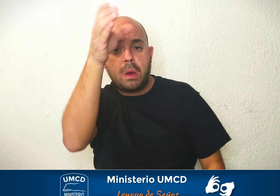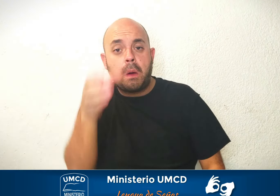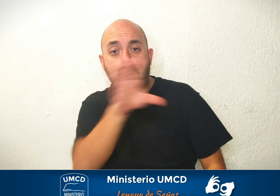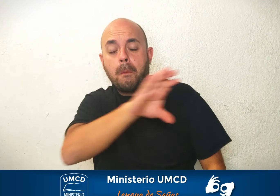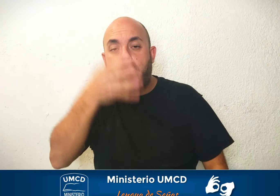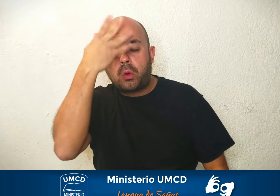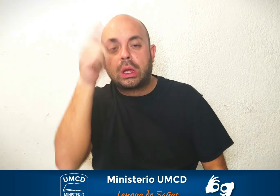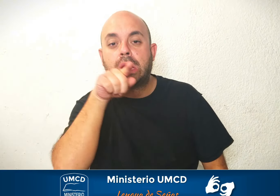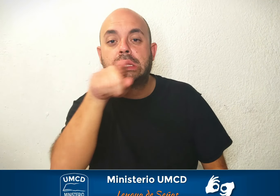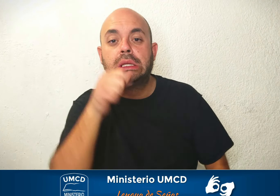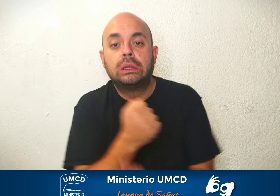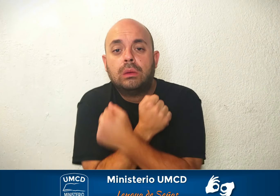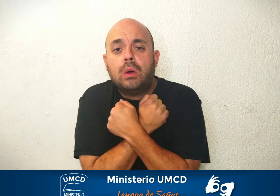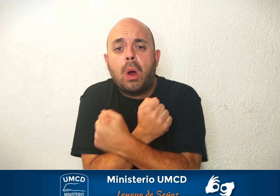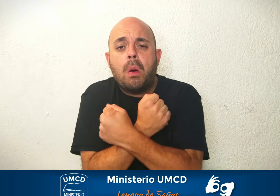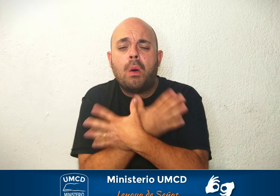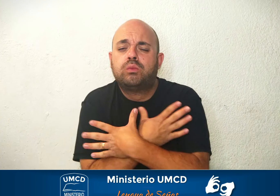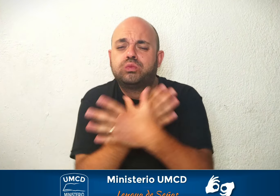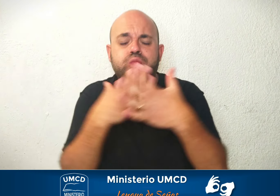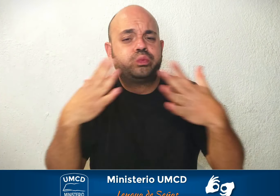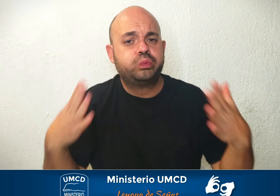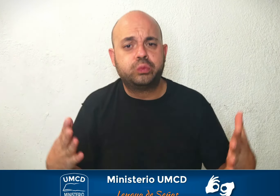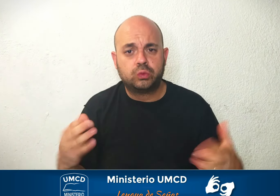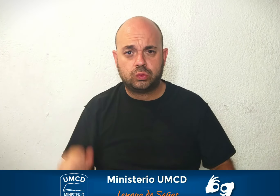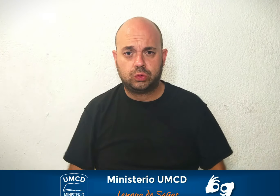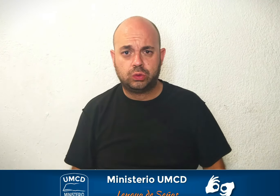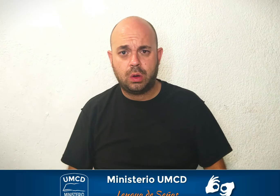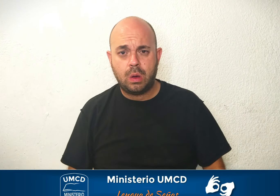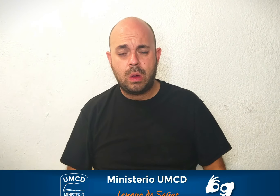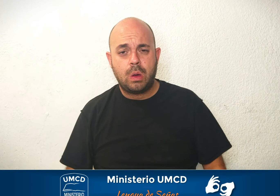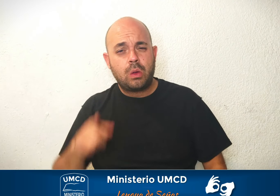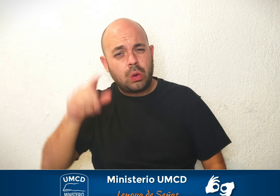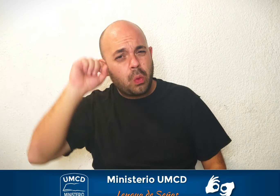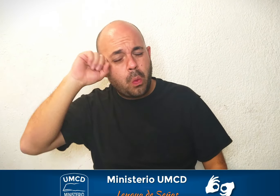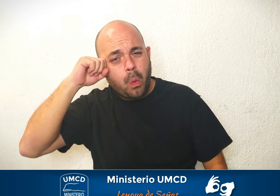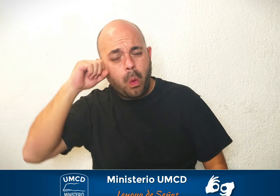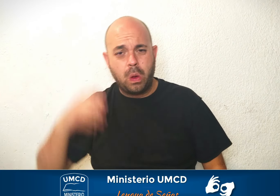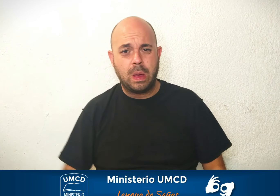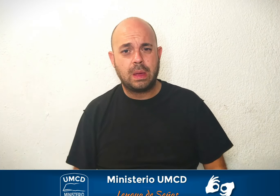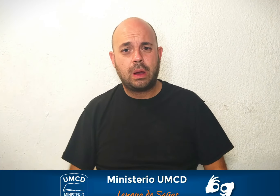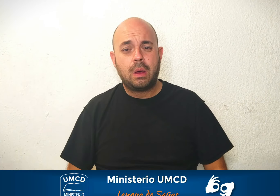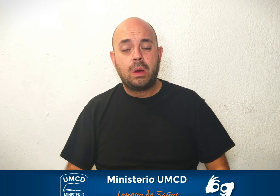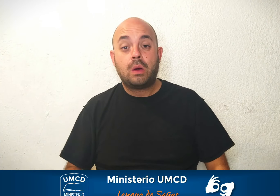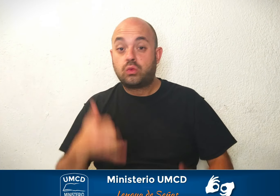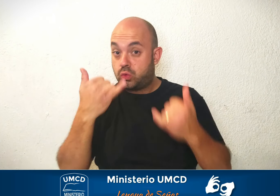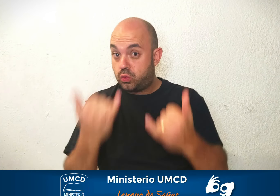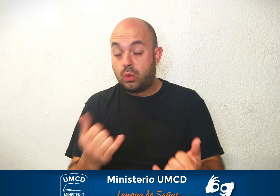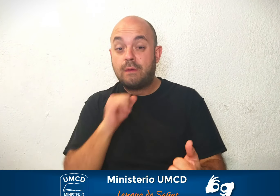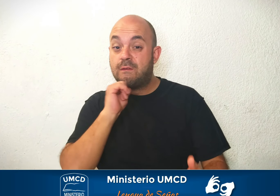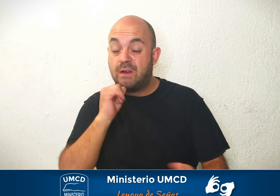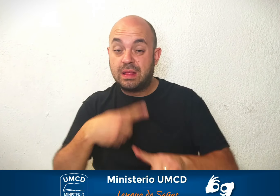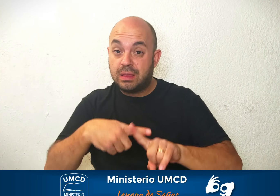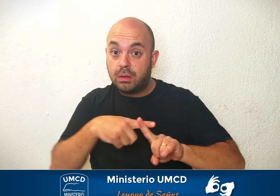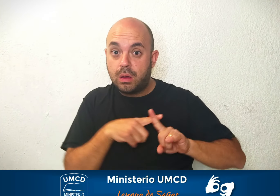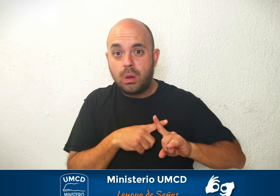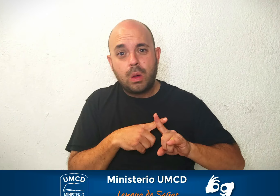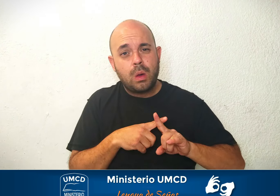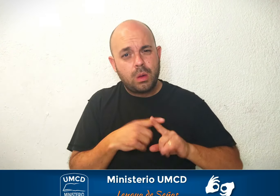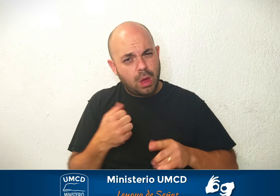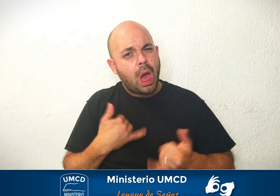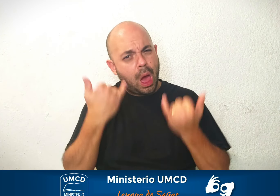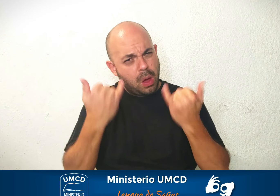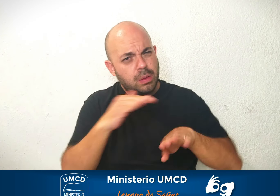fe, de la obra de Cristo, en el que Él puede tomar sus pecados y entregarle a usted